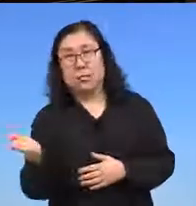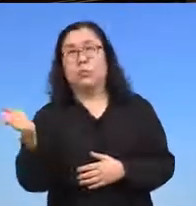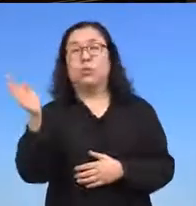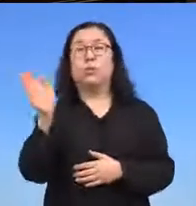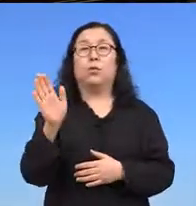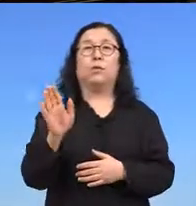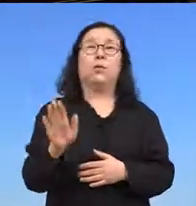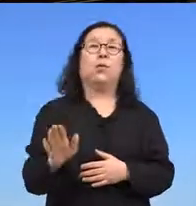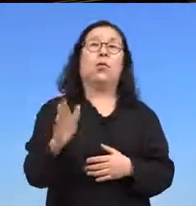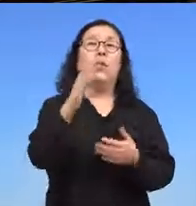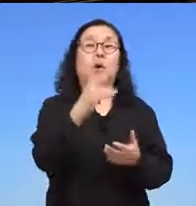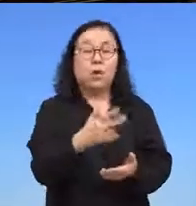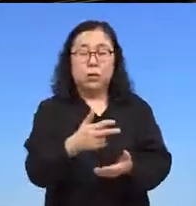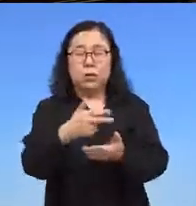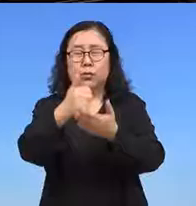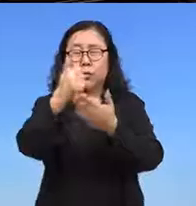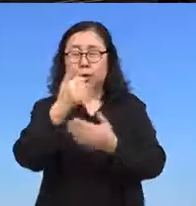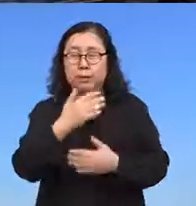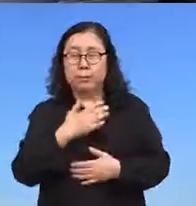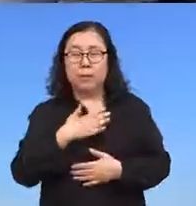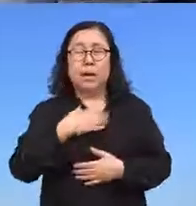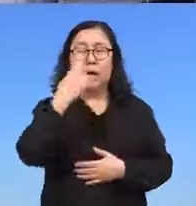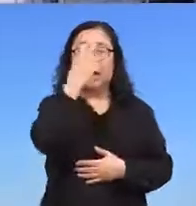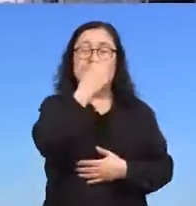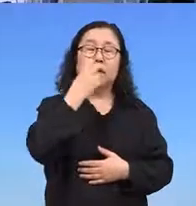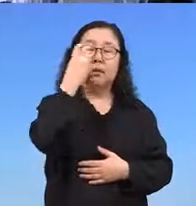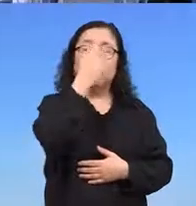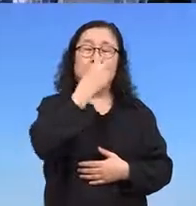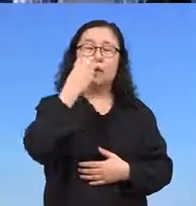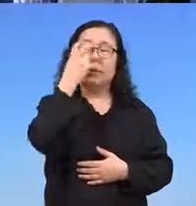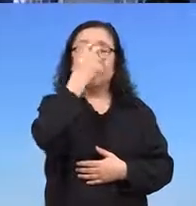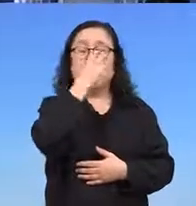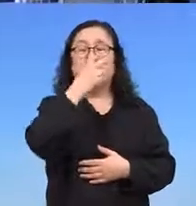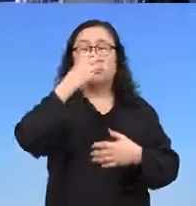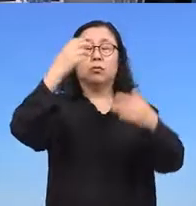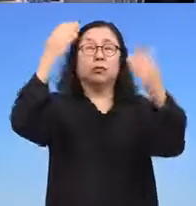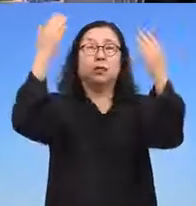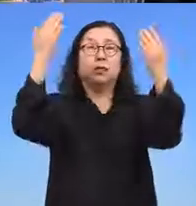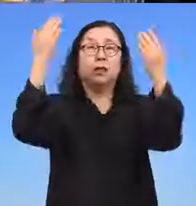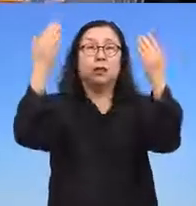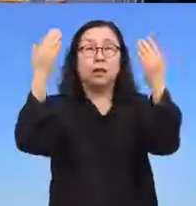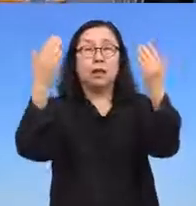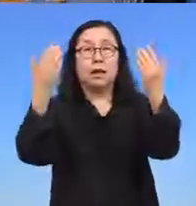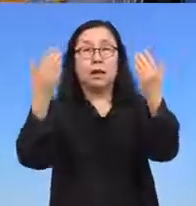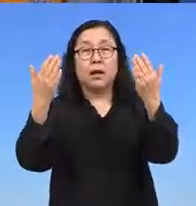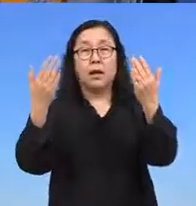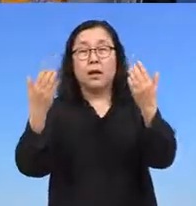역동적인 현재로 일하시는 주님, 주님 나를 지켜주시네.